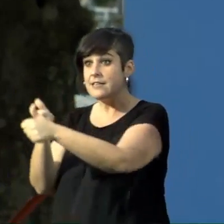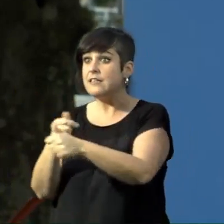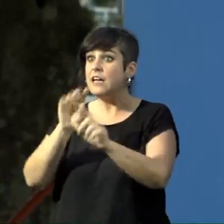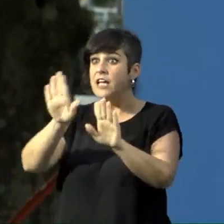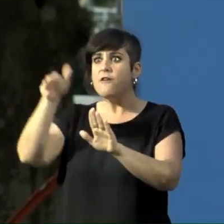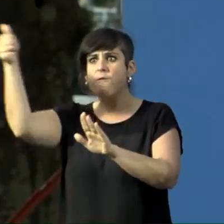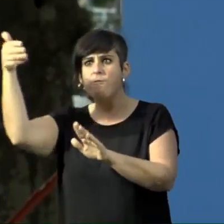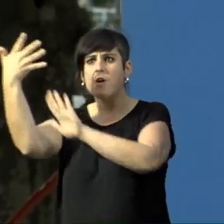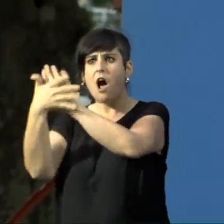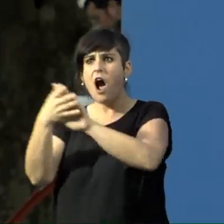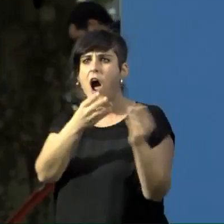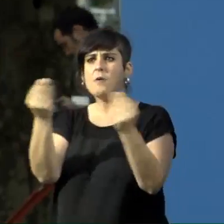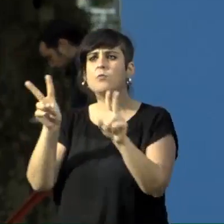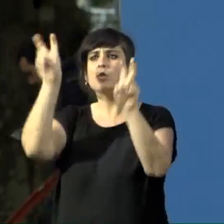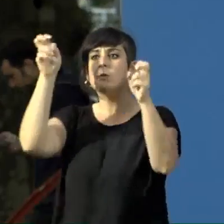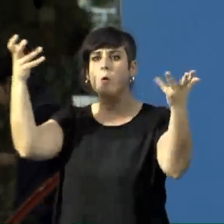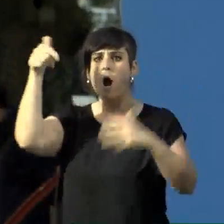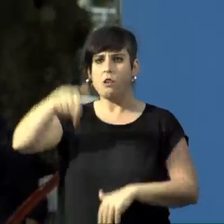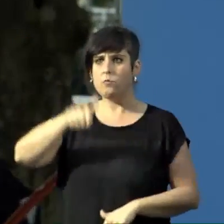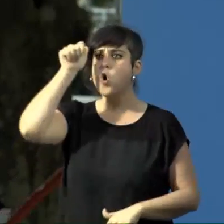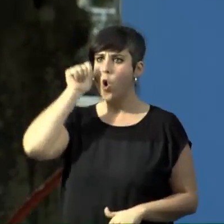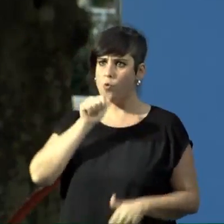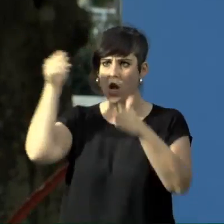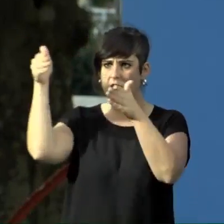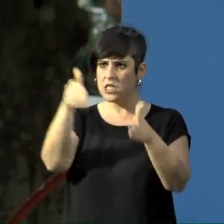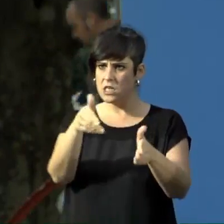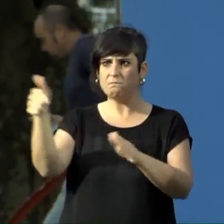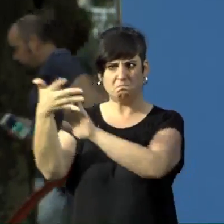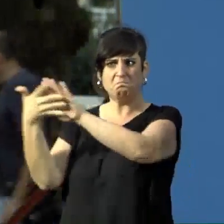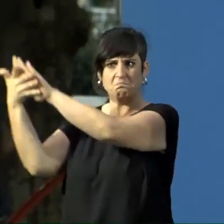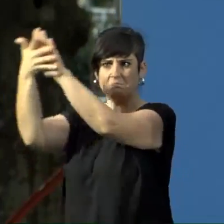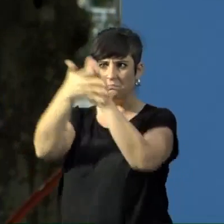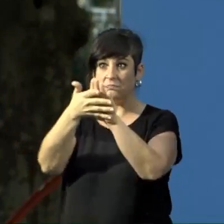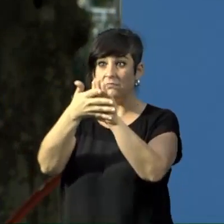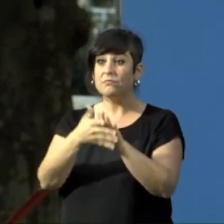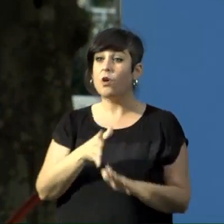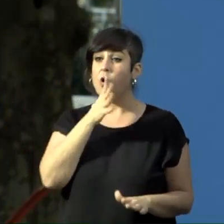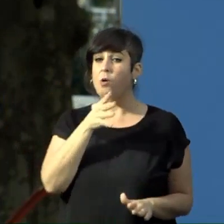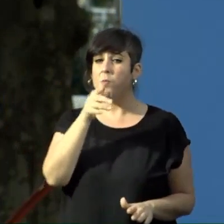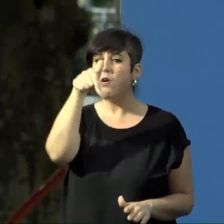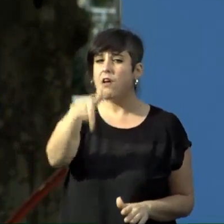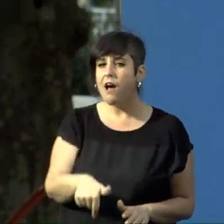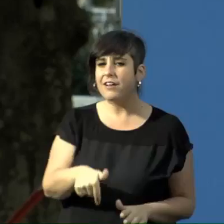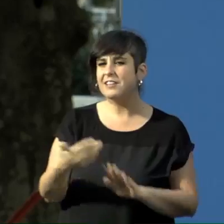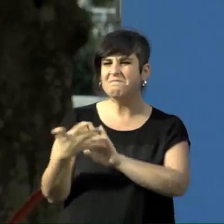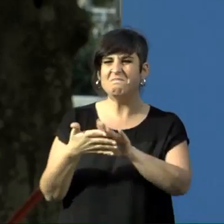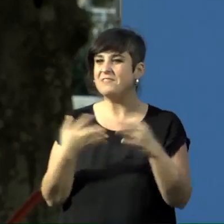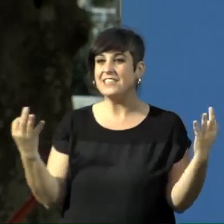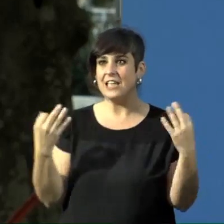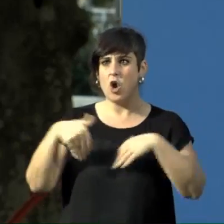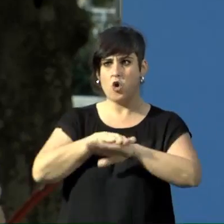de Ourense. Falábase de Ourense poñendo como exemplo das malas prácticas do